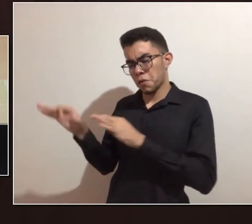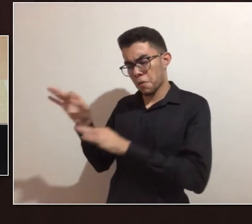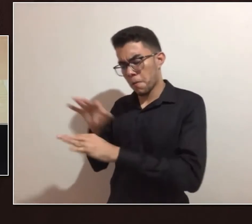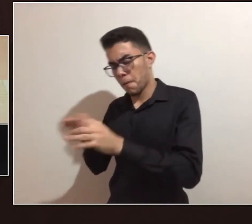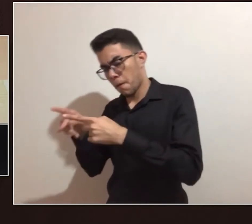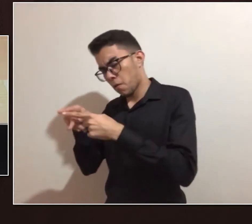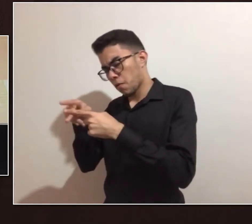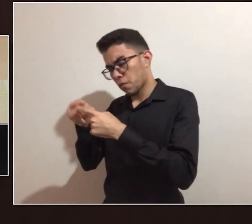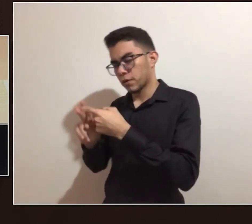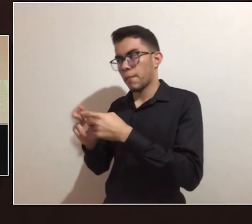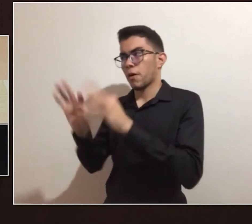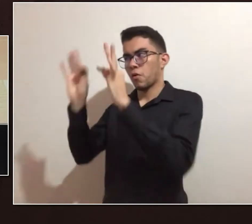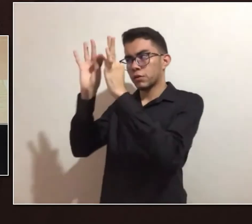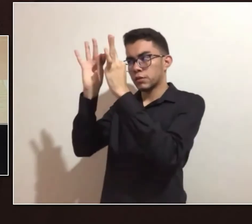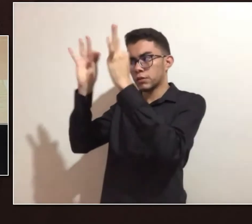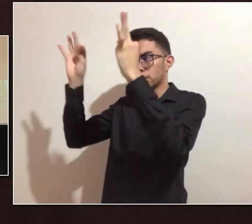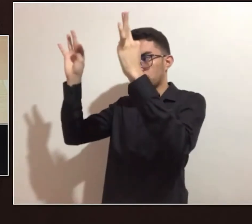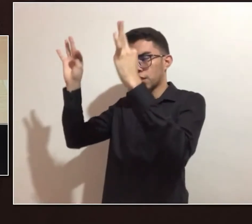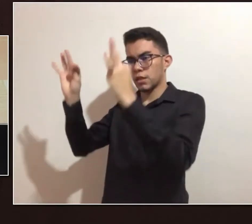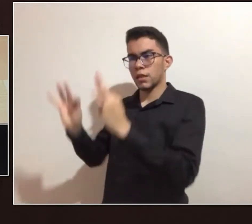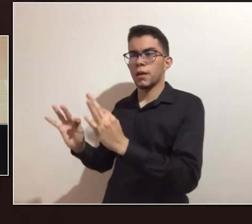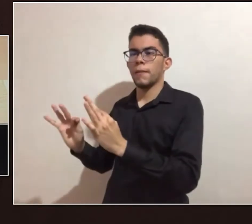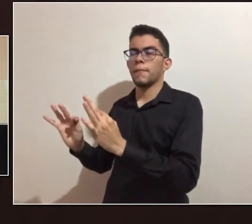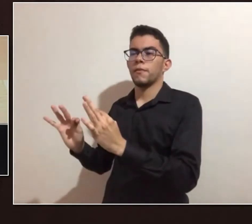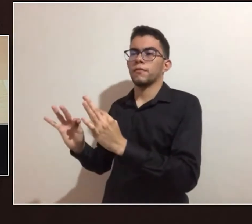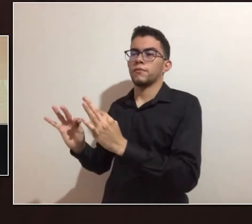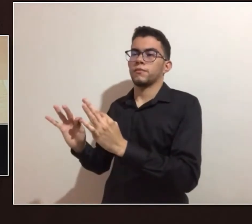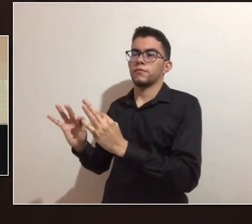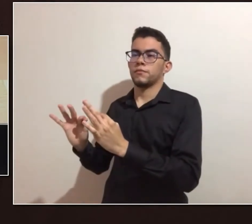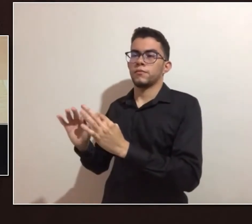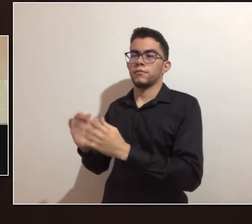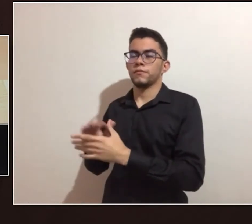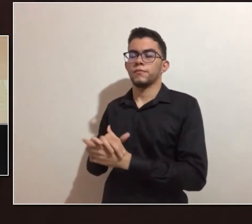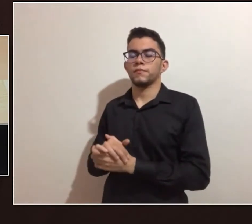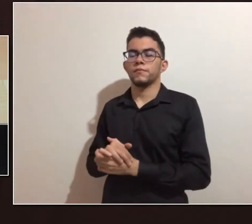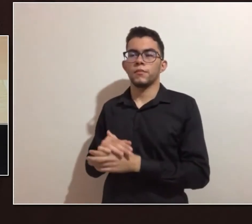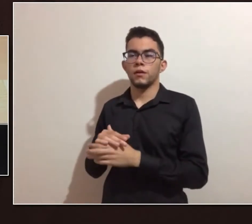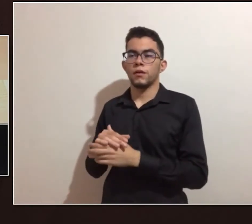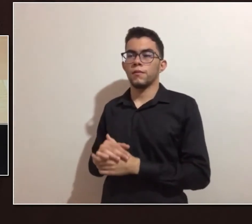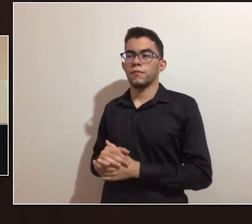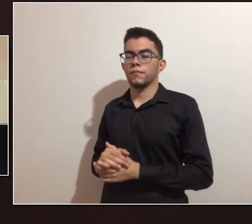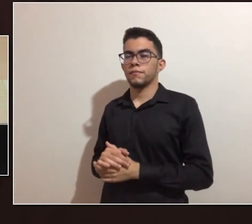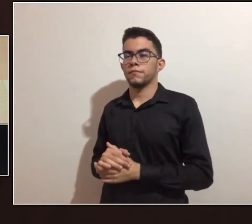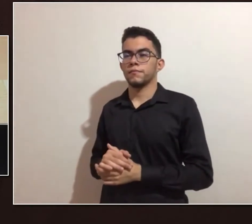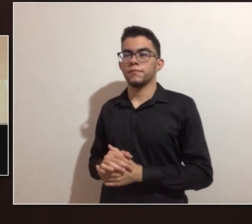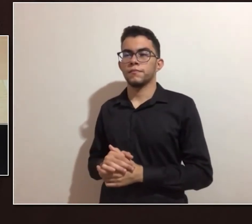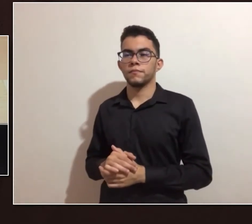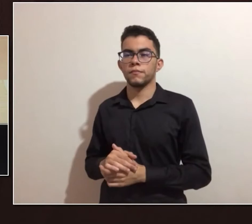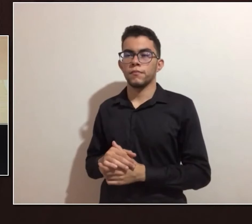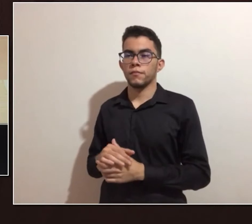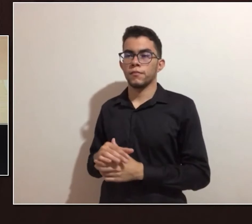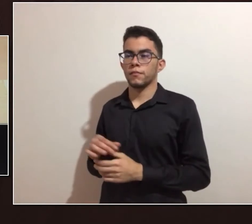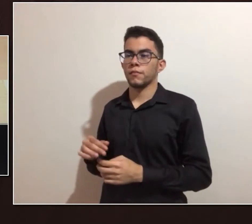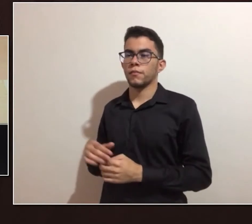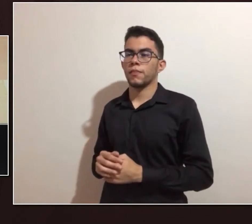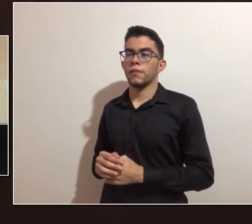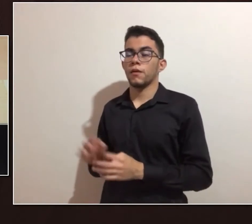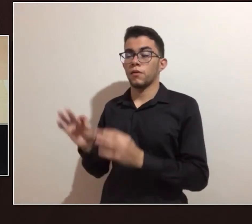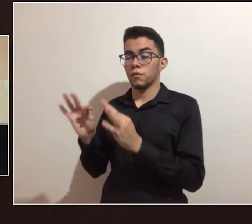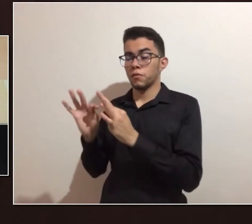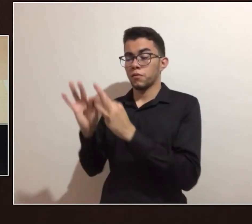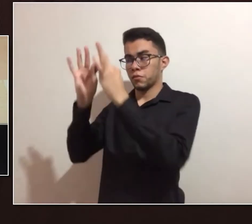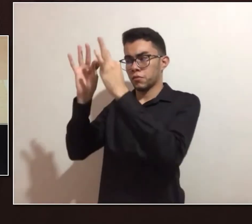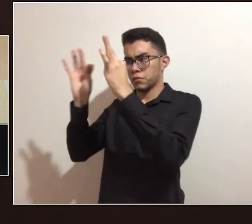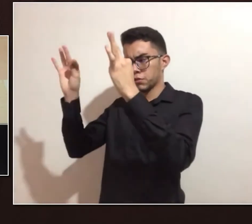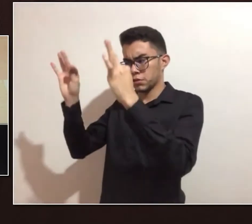olha só, Plínio reconhecendo, é certo que os templos estavam quase abandonados, que de